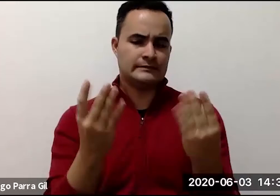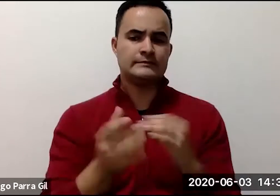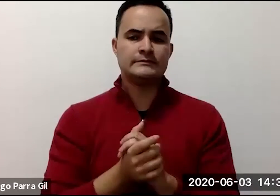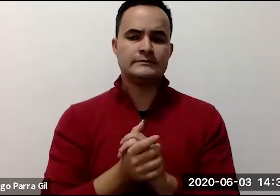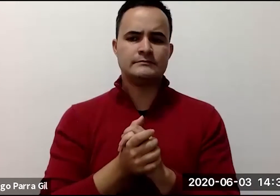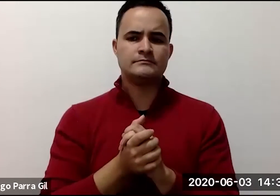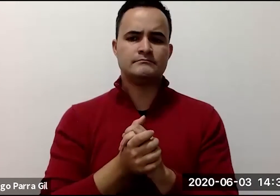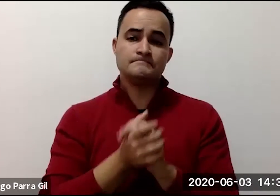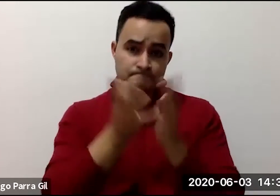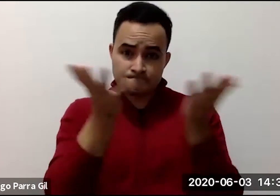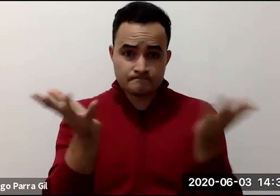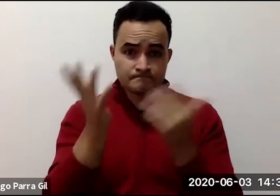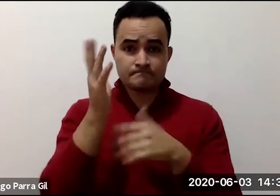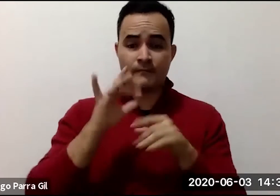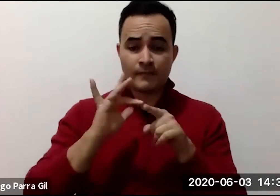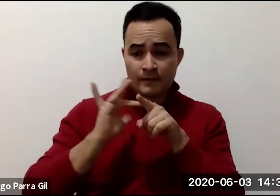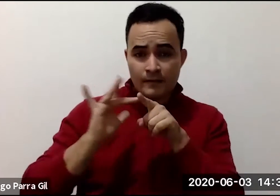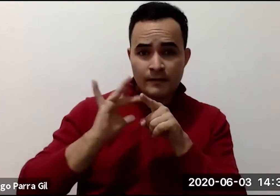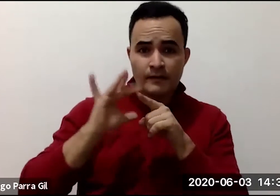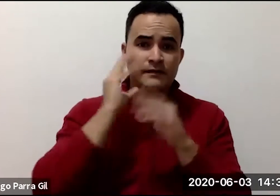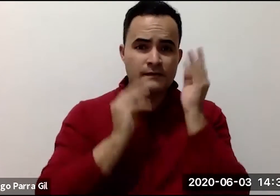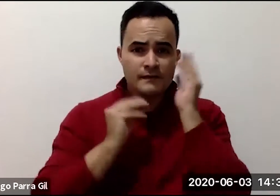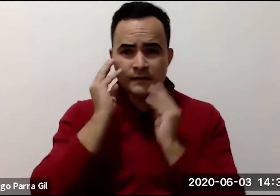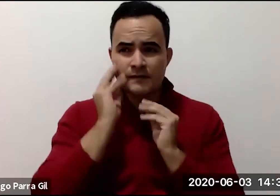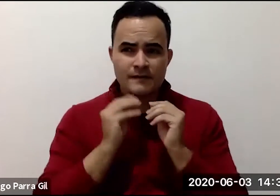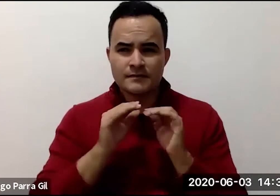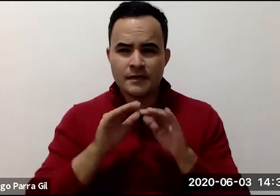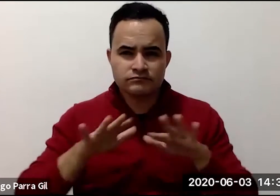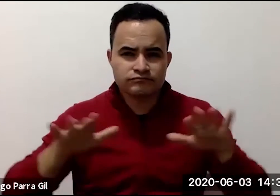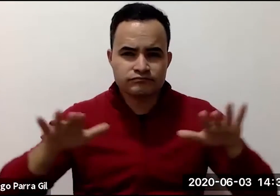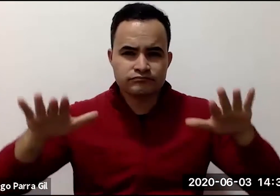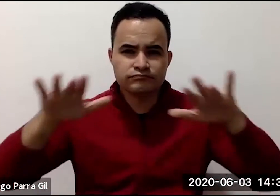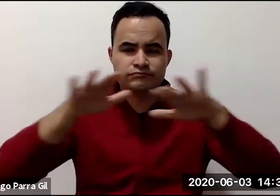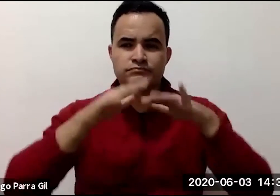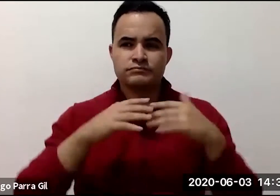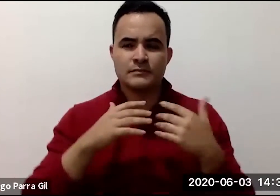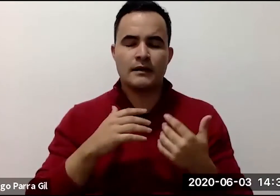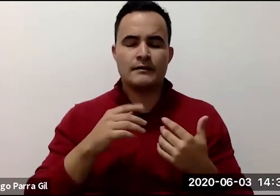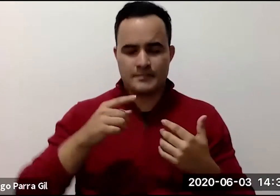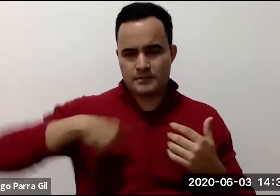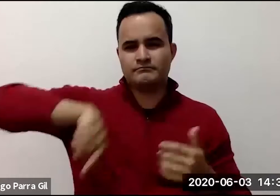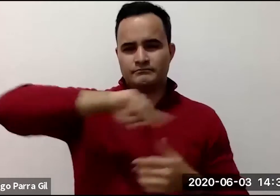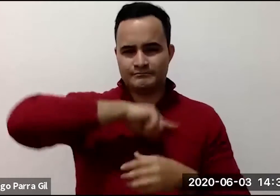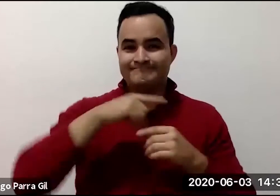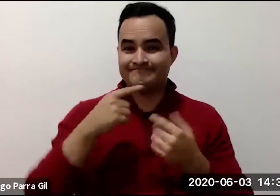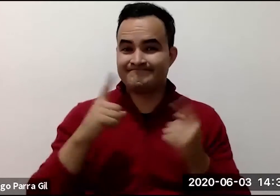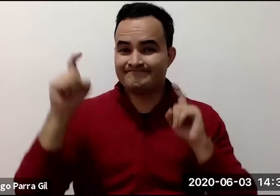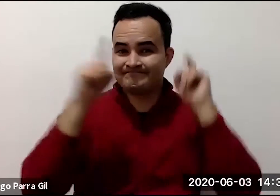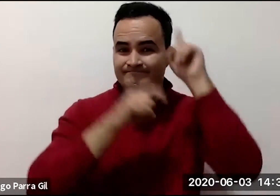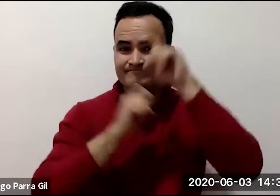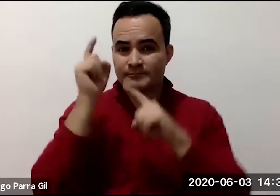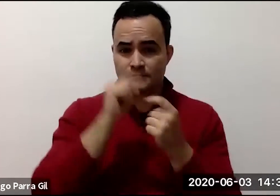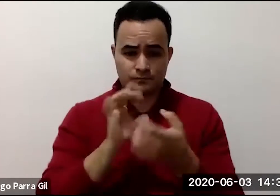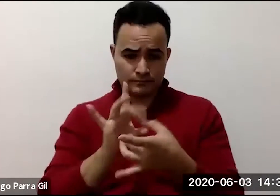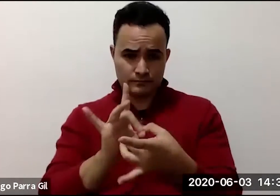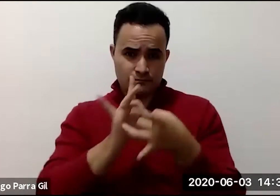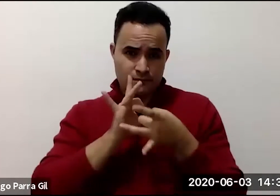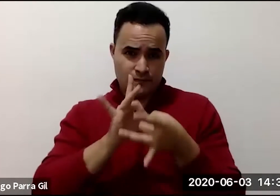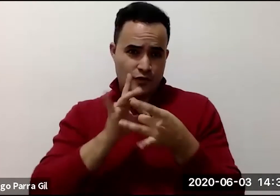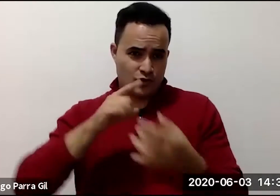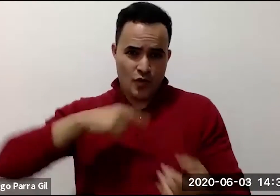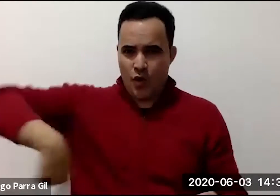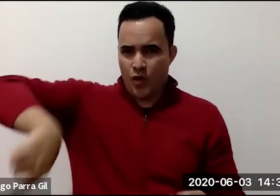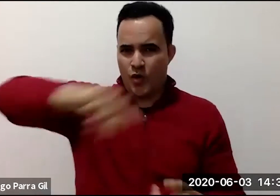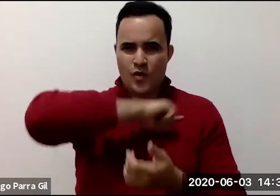nosotras y de nosotros que estamos entreconectados, que somos interconectados con todos